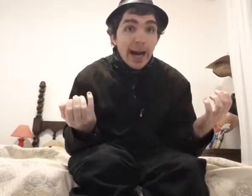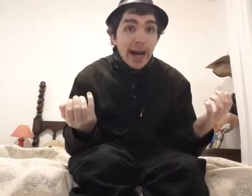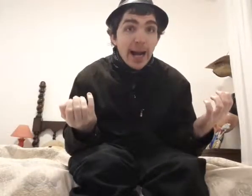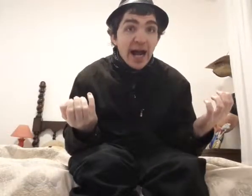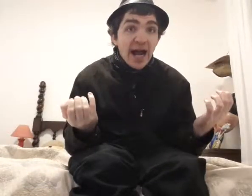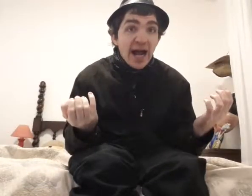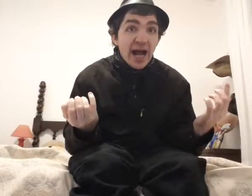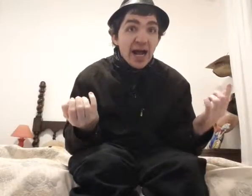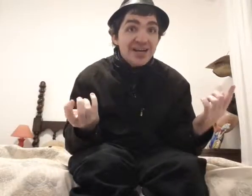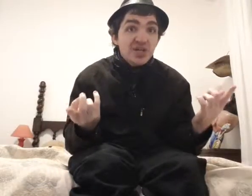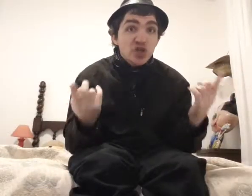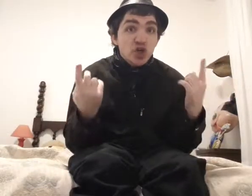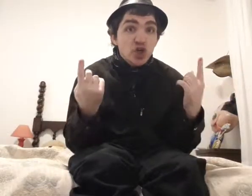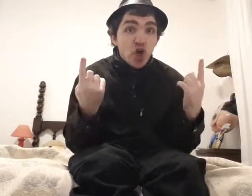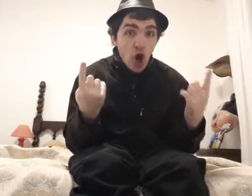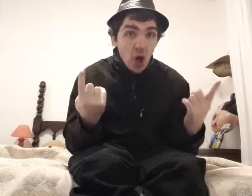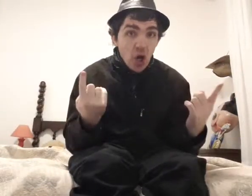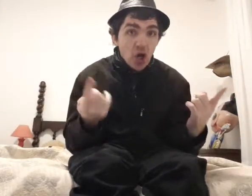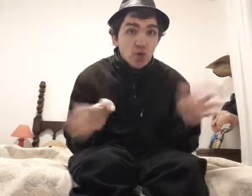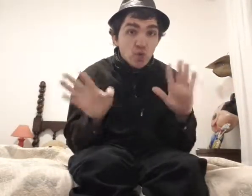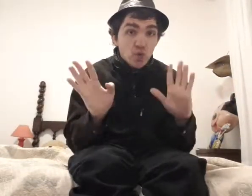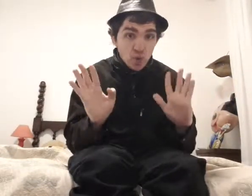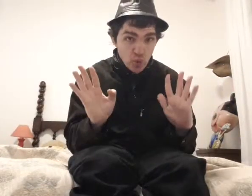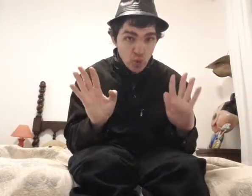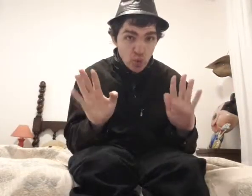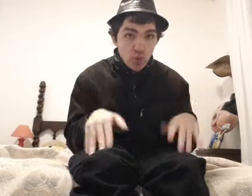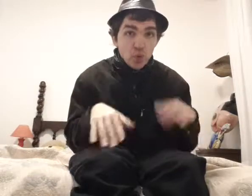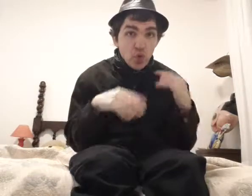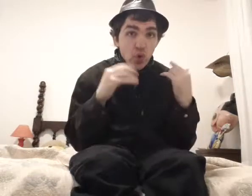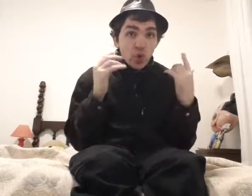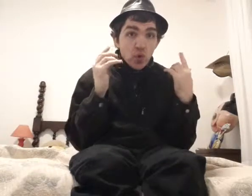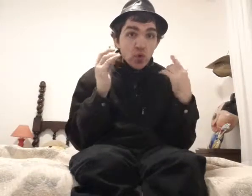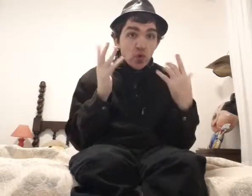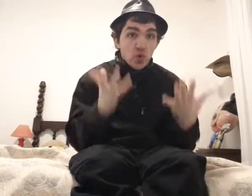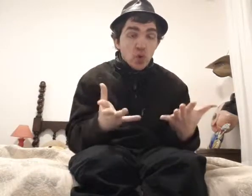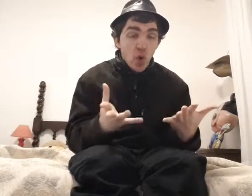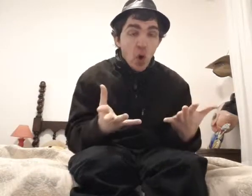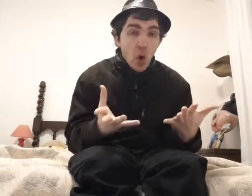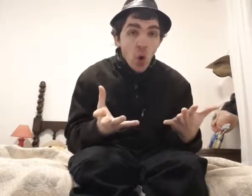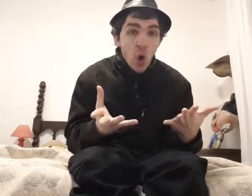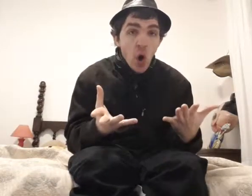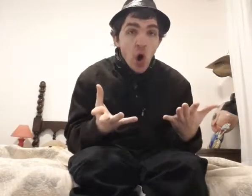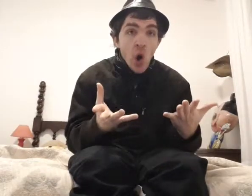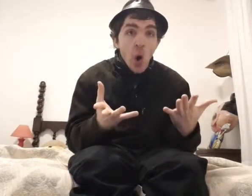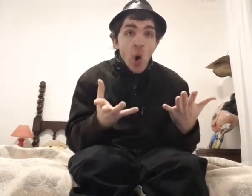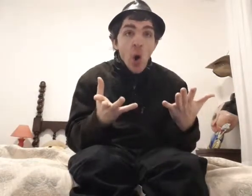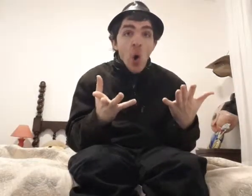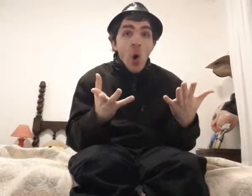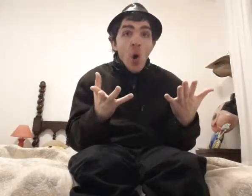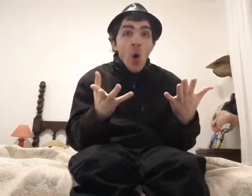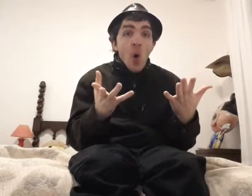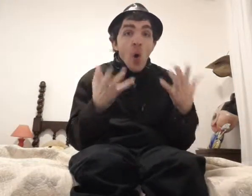Comme deux gouttes d'eau Oh